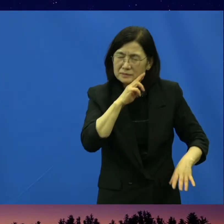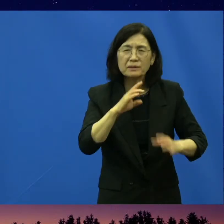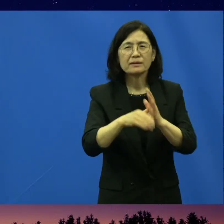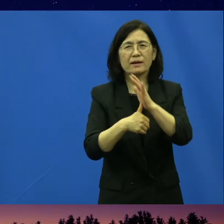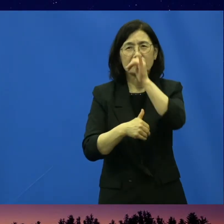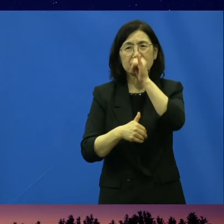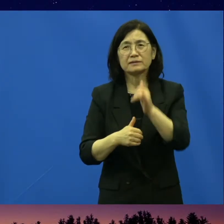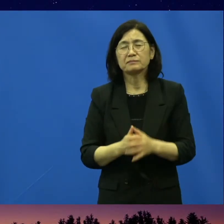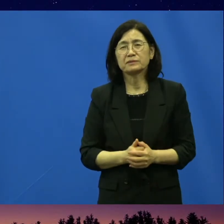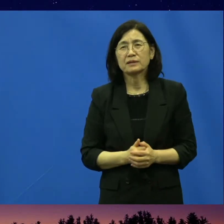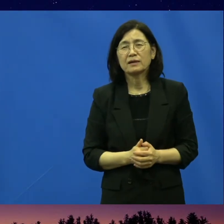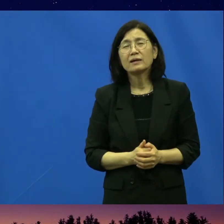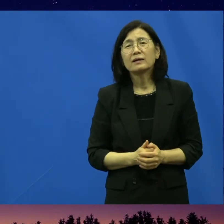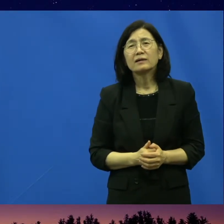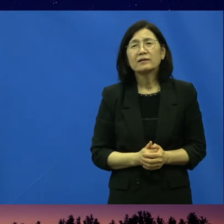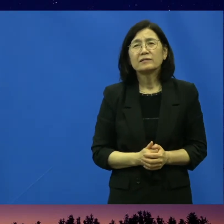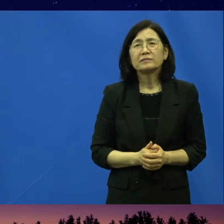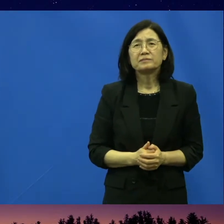마치